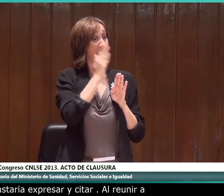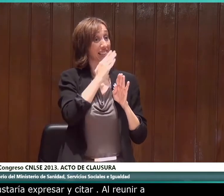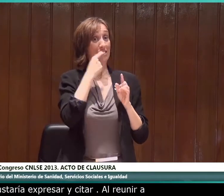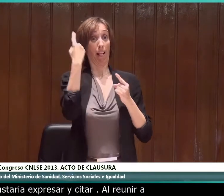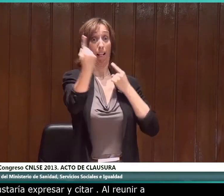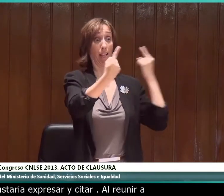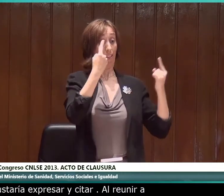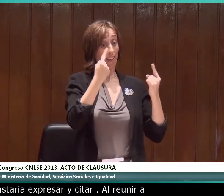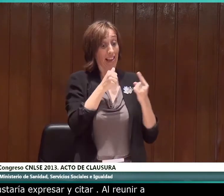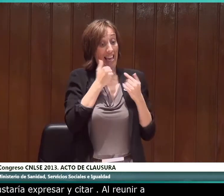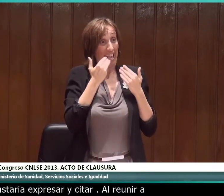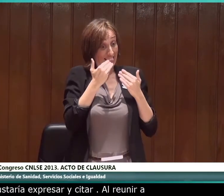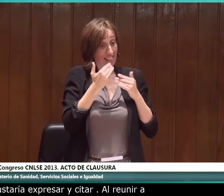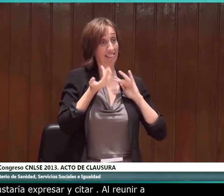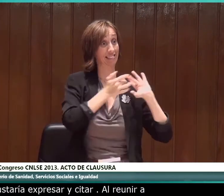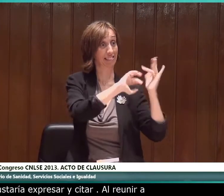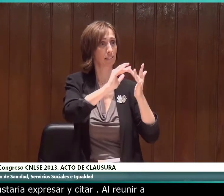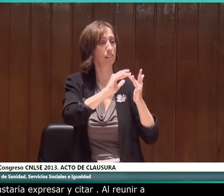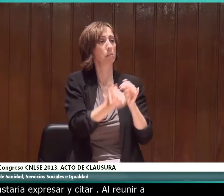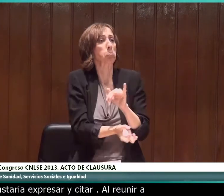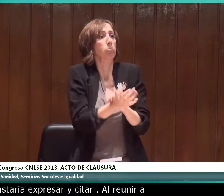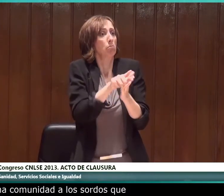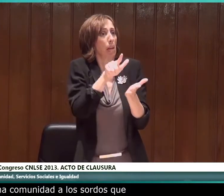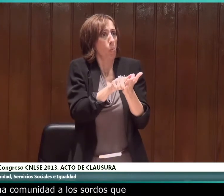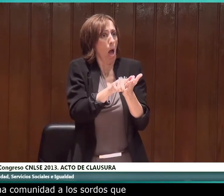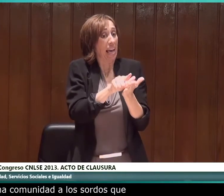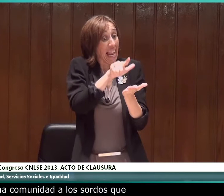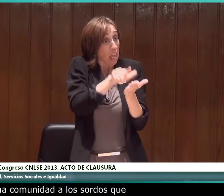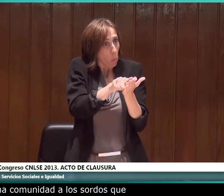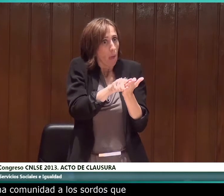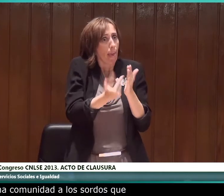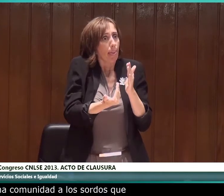y extenderse una nueva lengua con mayores posibilidades de comunicación